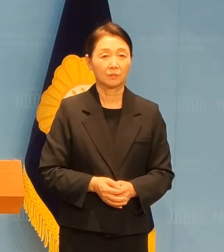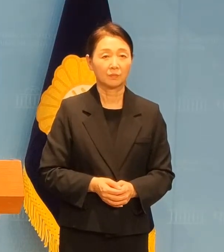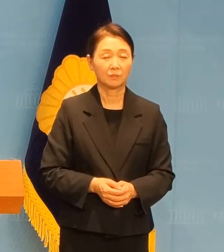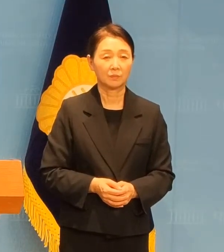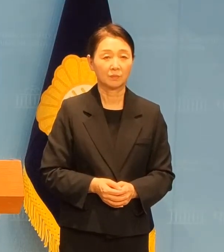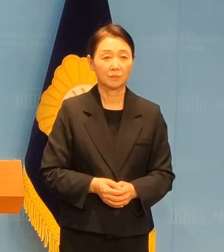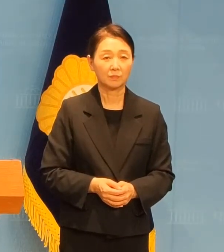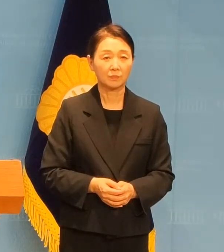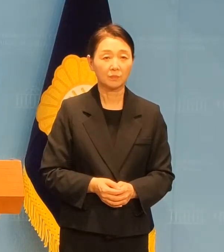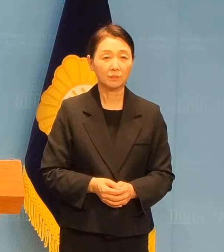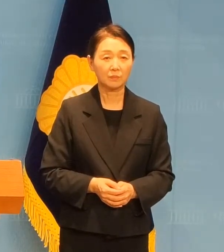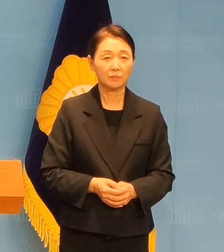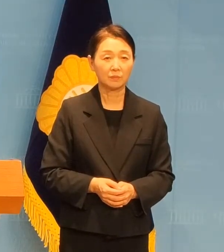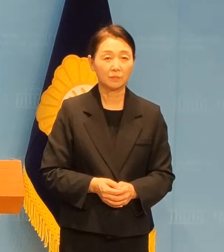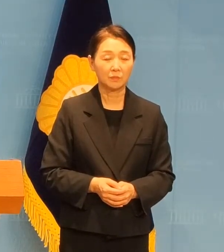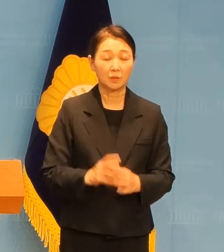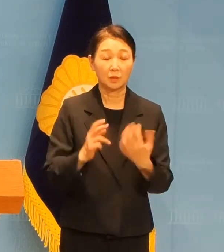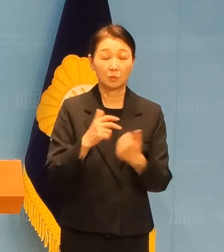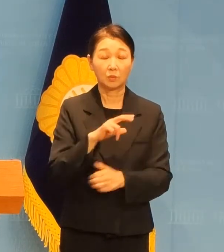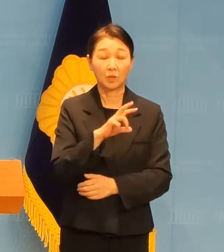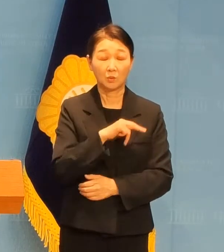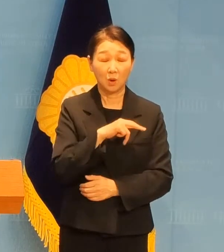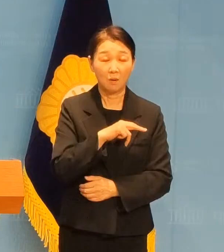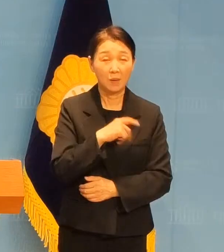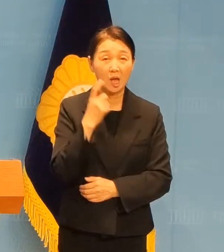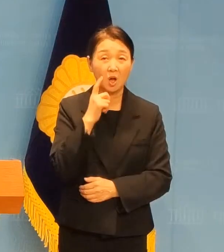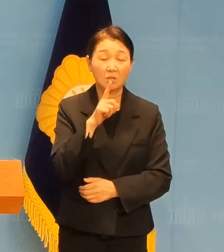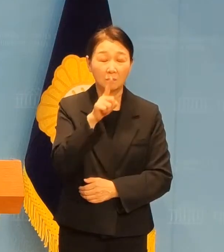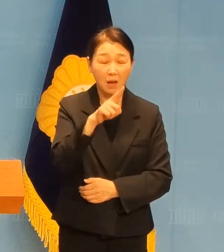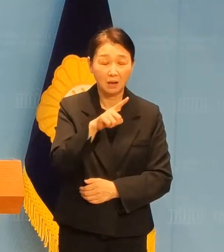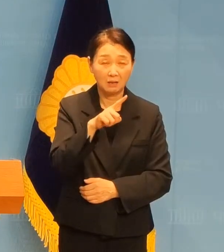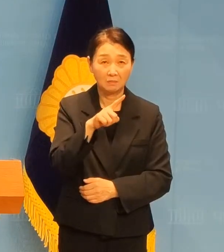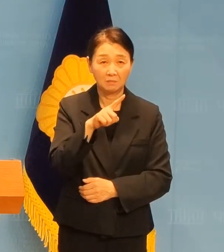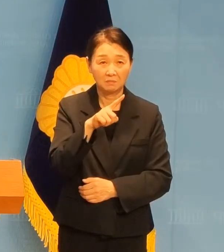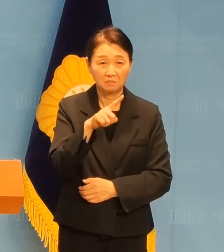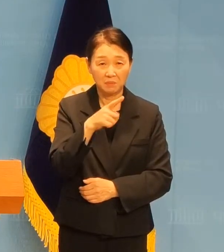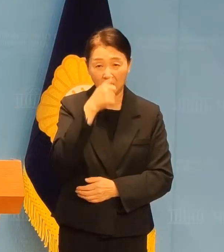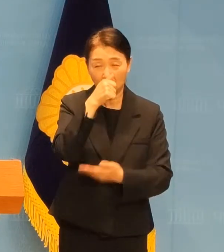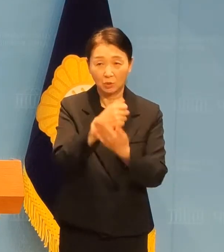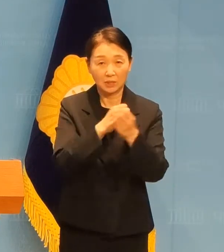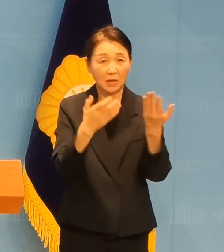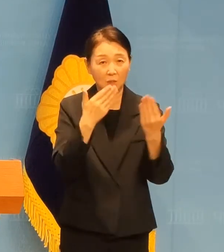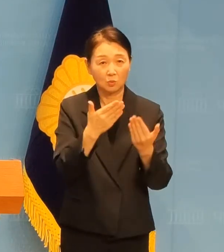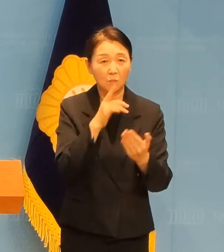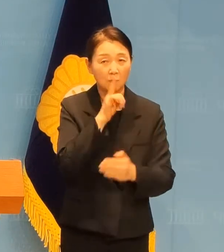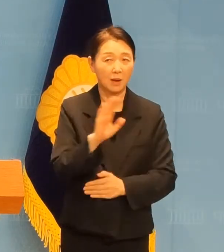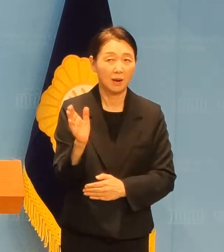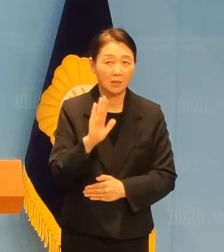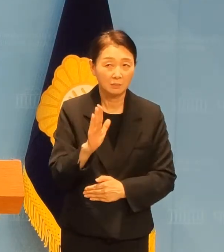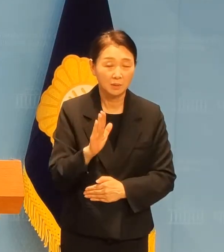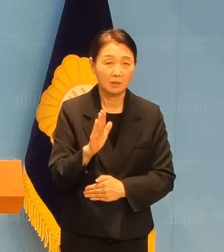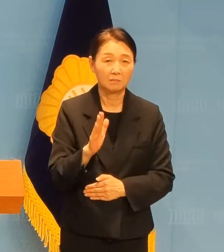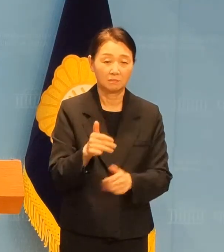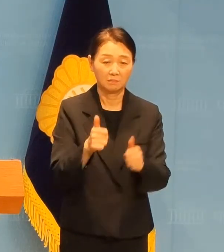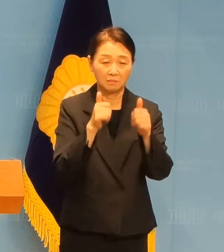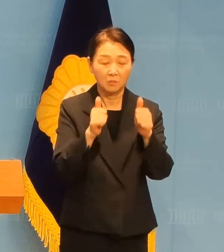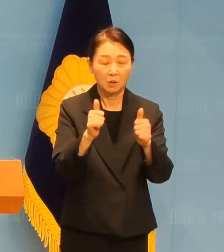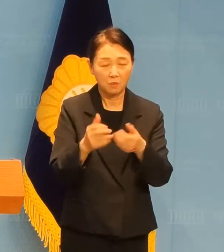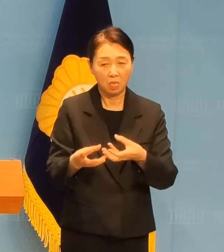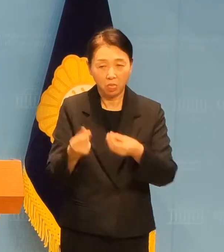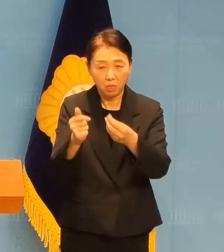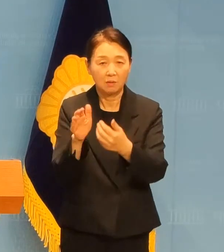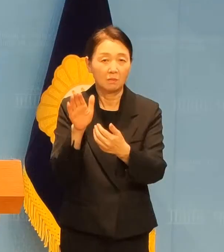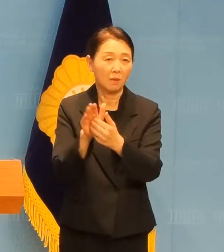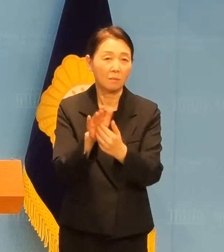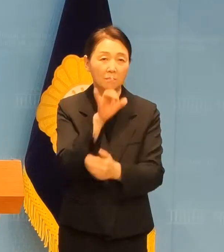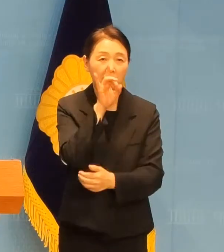면책 특권은 거짓말 프리패스가 아닙니다. 국민을 속이고 사법부를 짓밟는 방패막이가 될 수